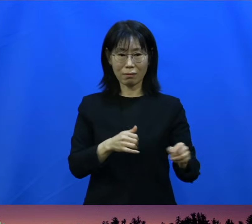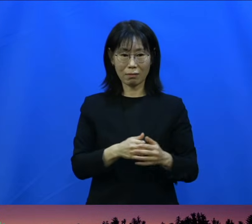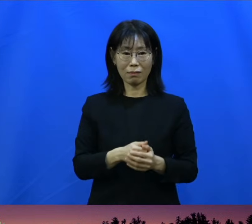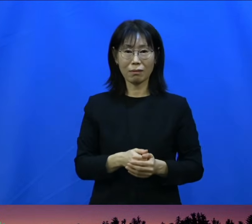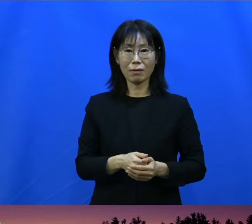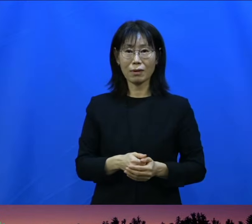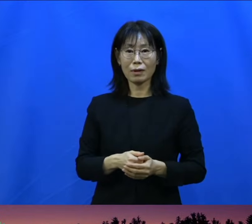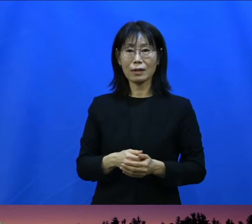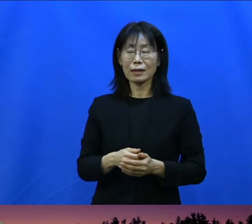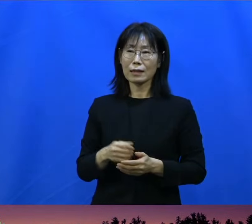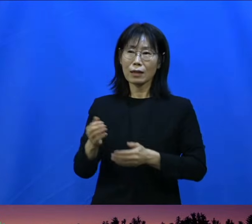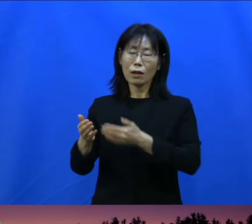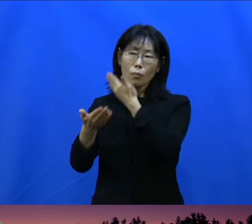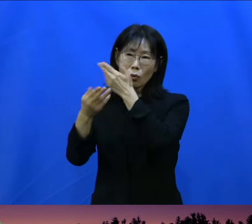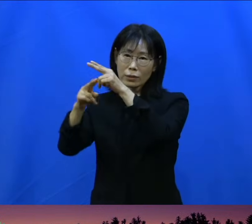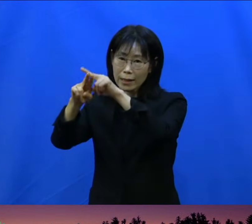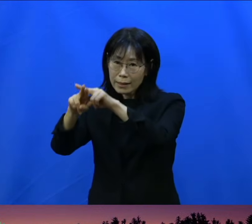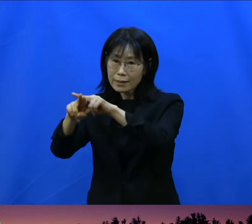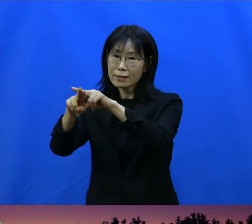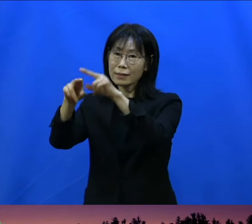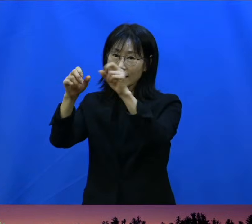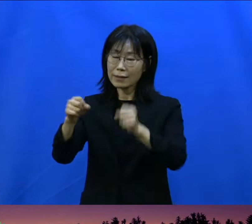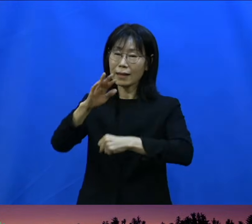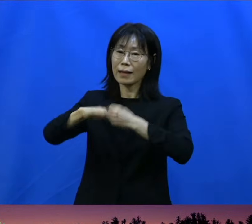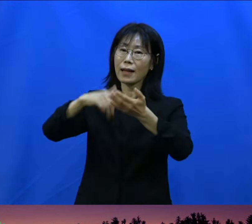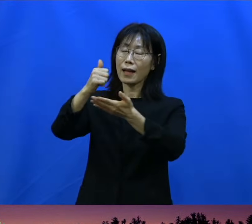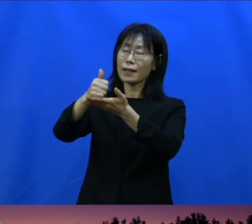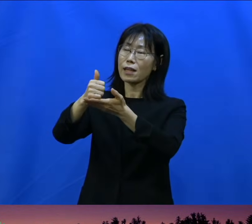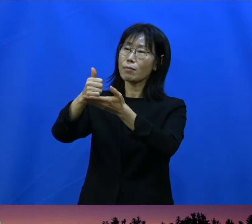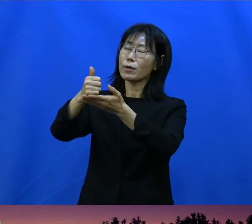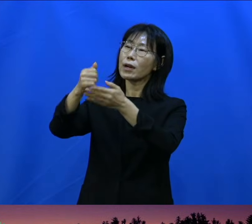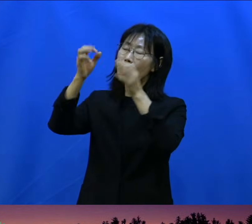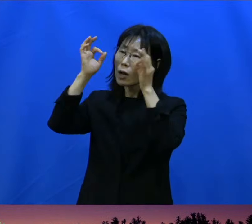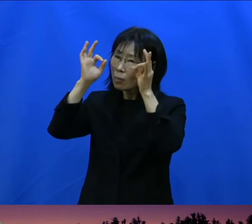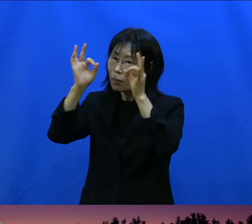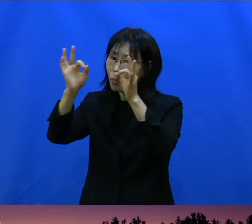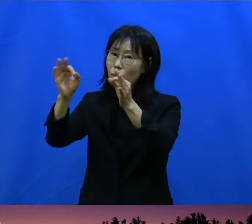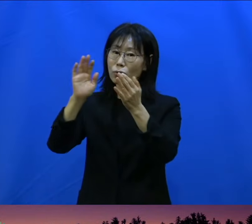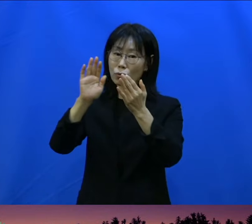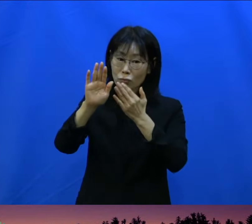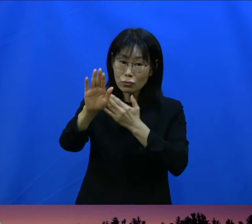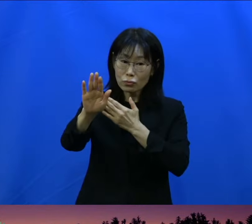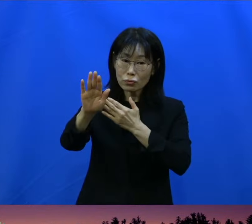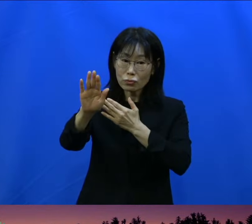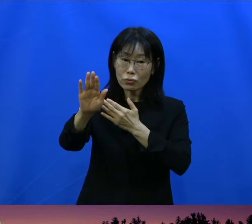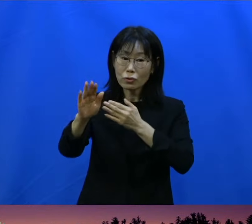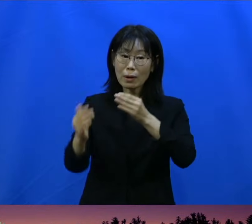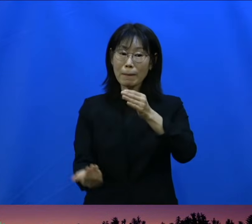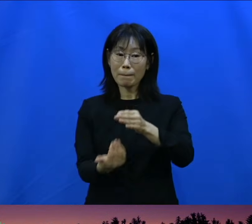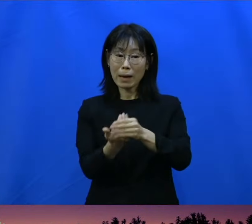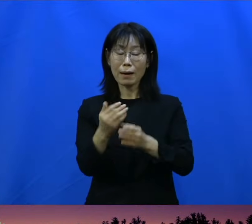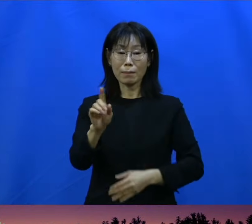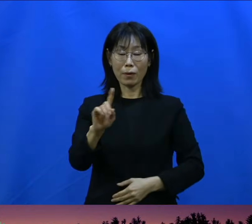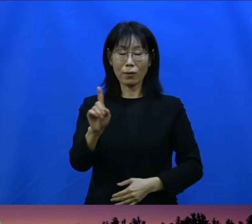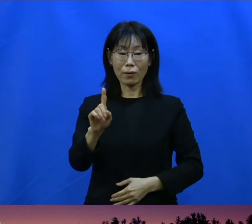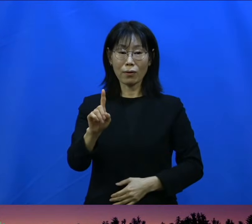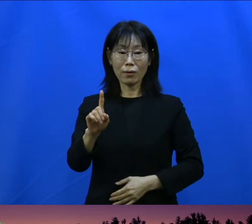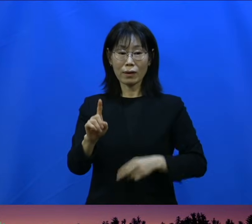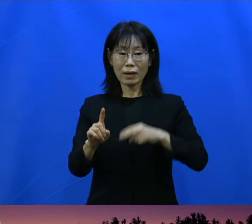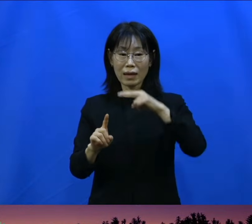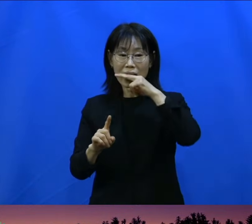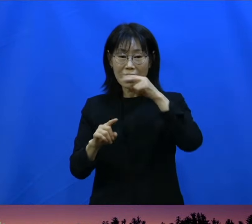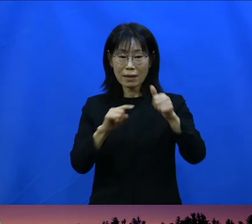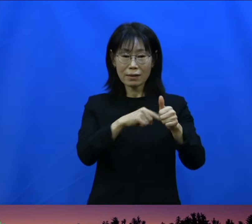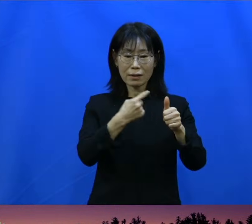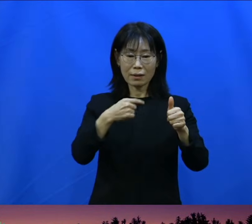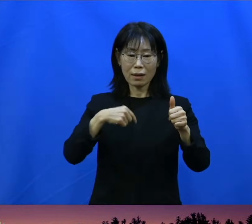보고 난 다음에 무슨 일이 일어나느냐? 여러분 그 하나님의 보좌, 그 하나님을 목격하고 나면 무슨 일이 일어나면 자신의